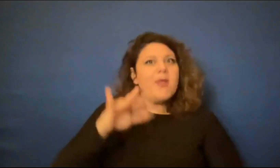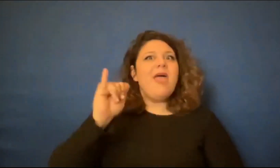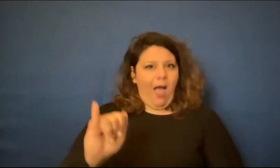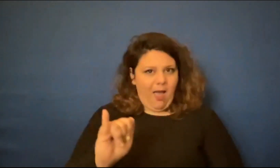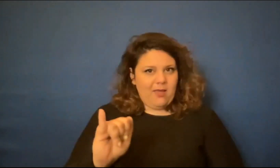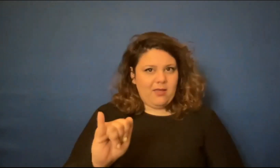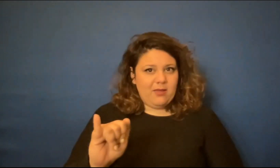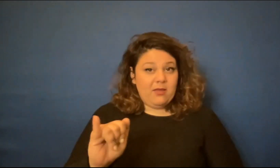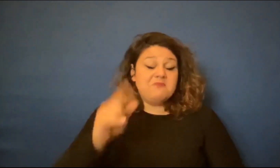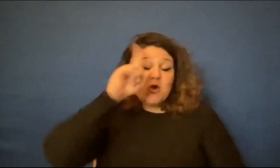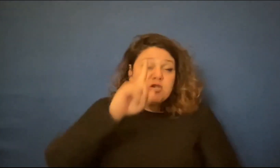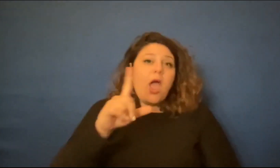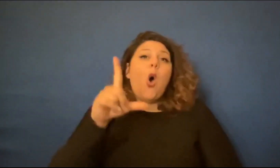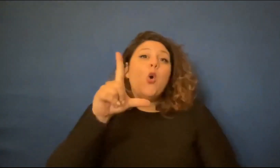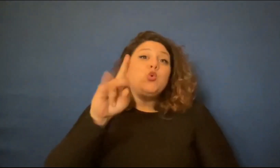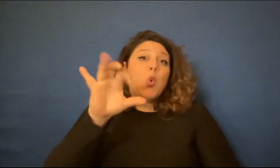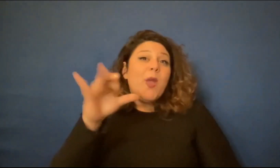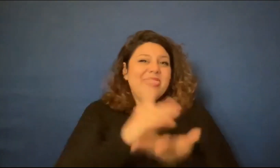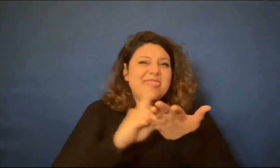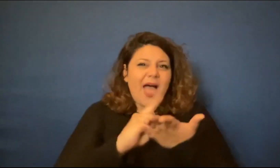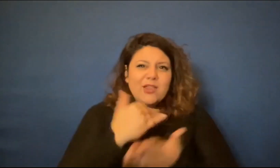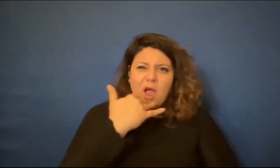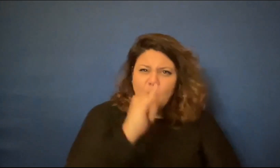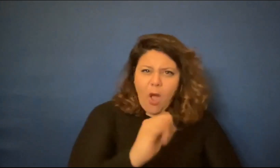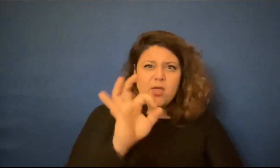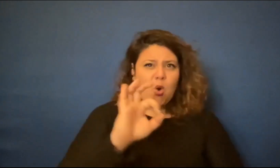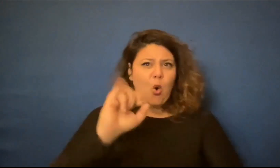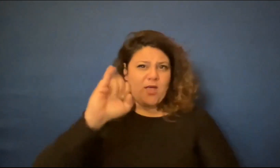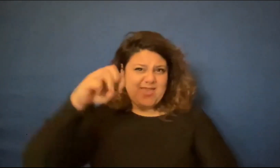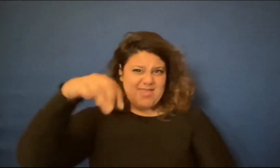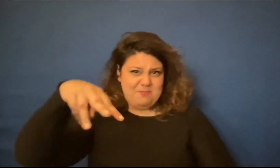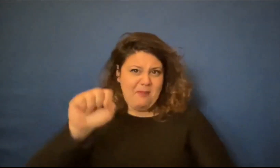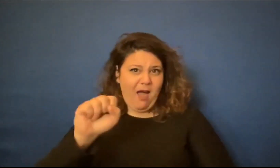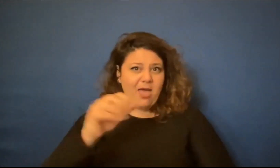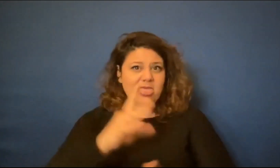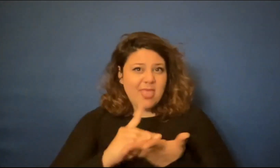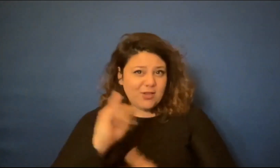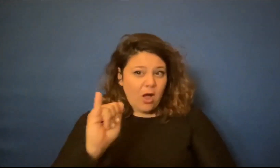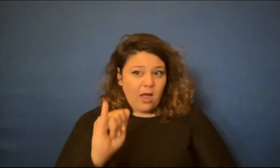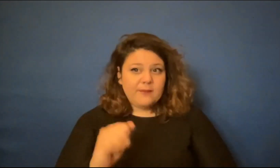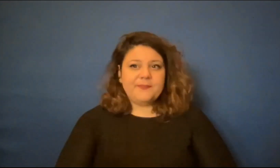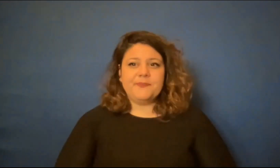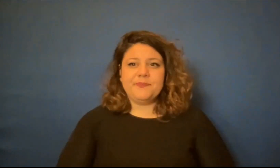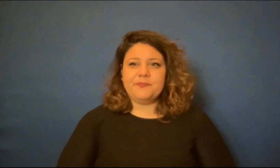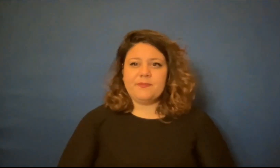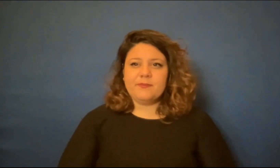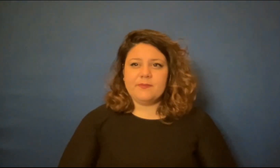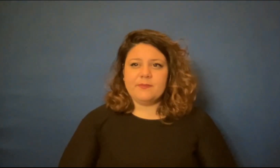Luis tiene datos o Inma tienen datos sobre eso más, ¿no? Pero yo pienso sobre todo en que tenemos